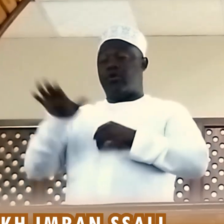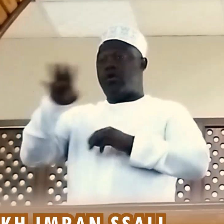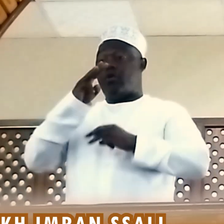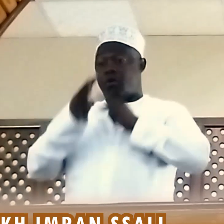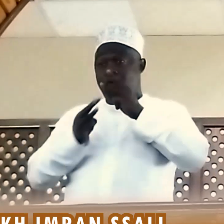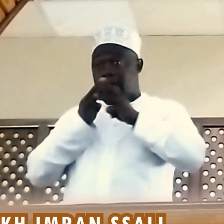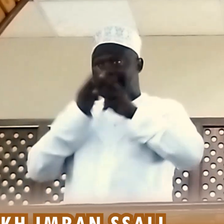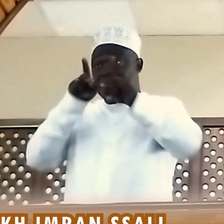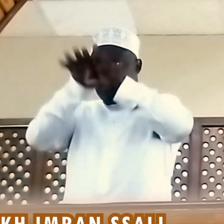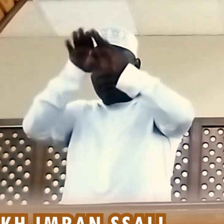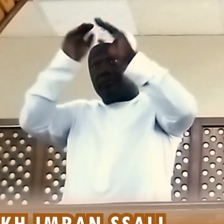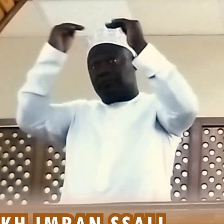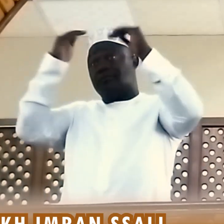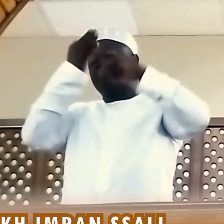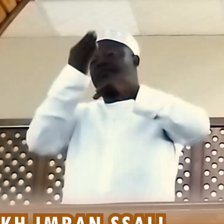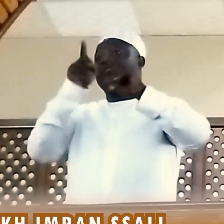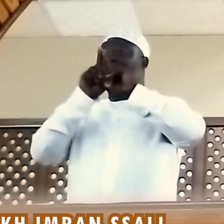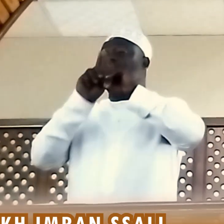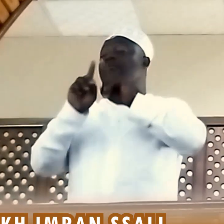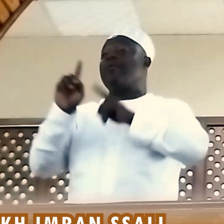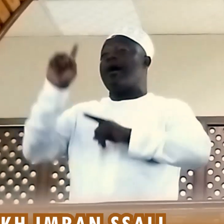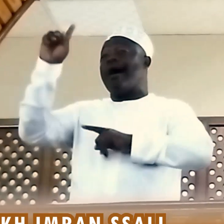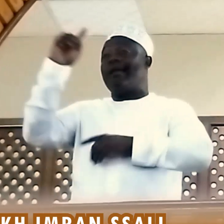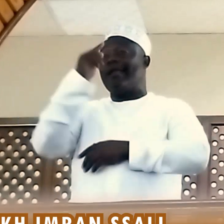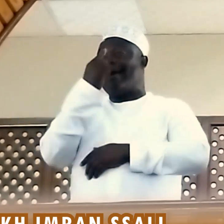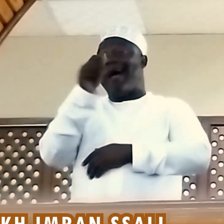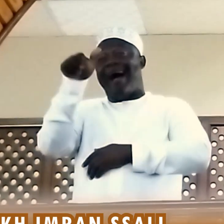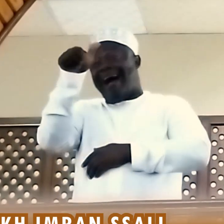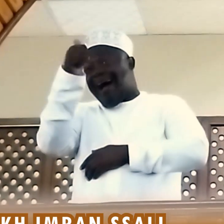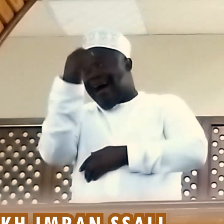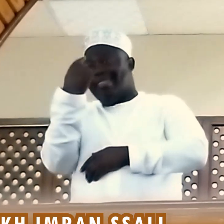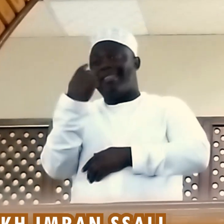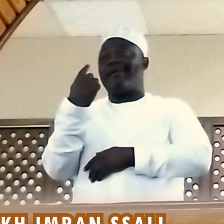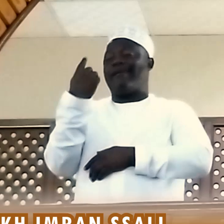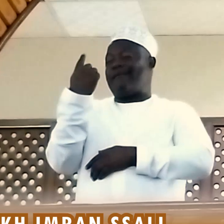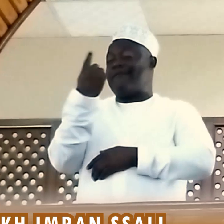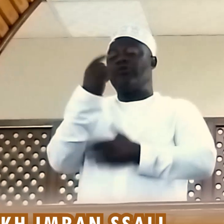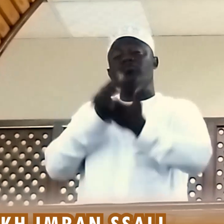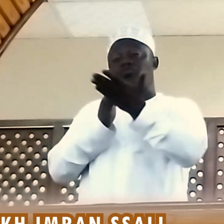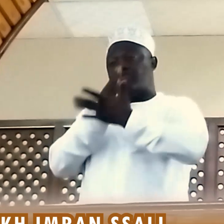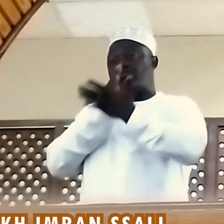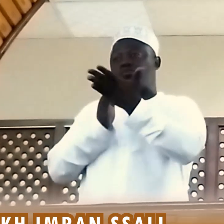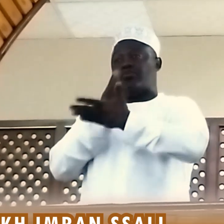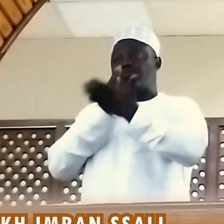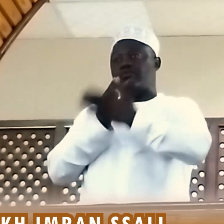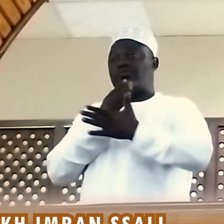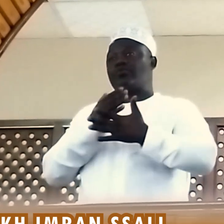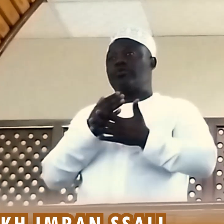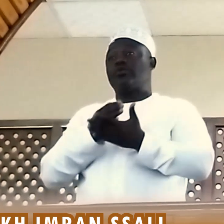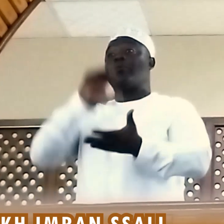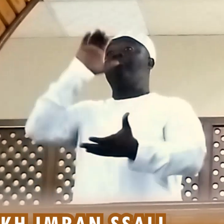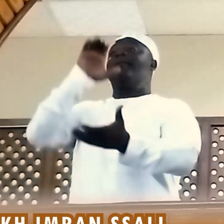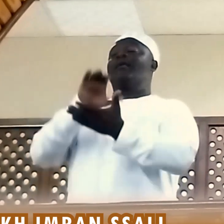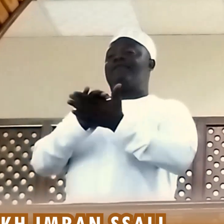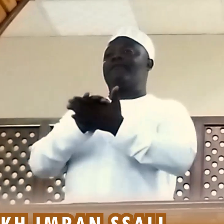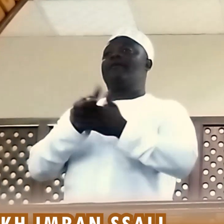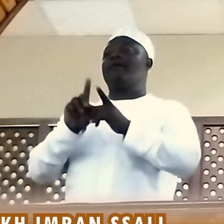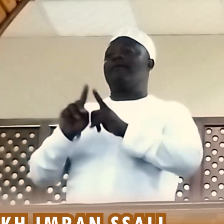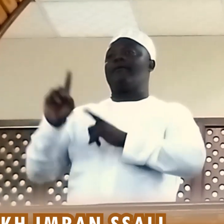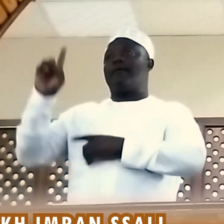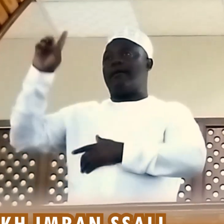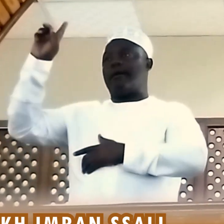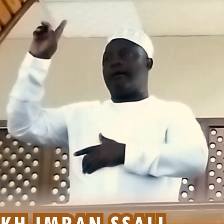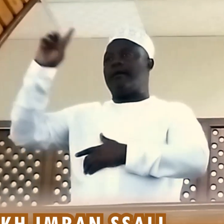نتمونسي منو نمكورو تموري مكتوندا ملارا ينا أساني دوكسينز ومغتوفو وكجك